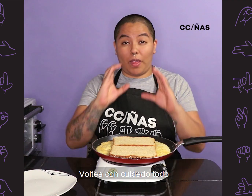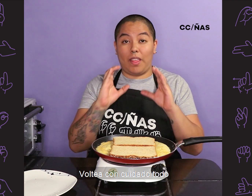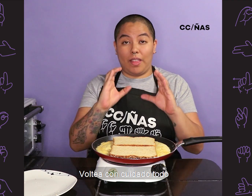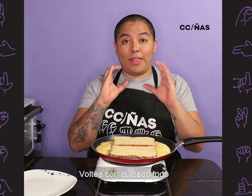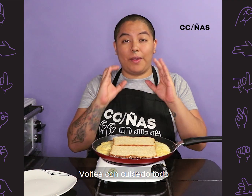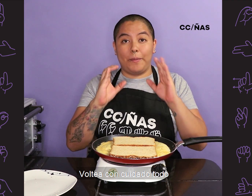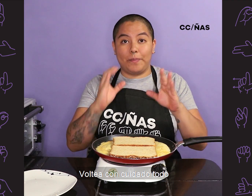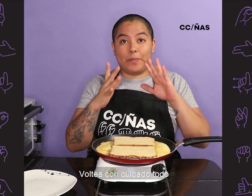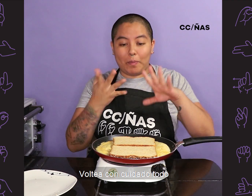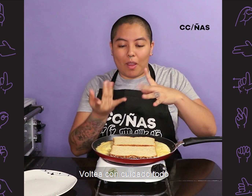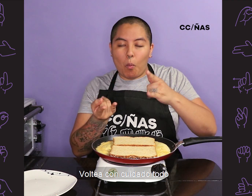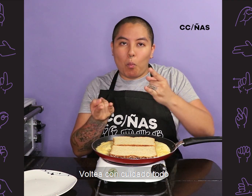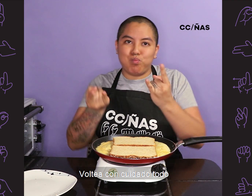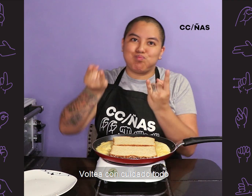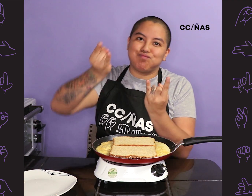Voltea con cuidado todo